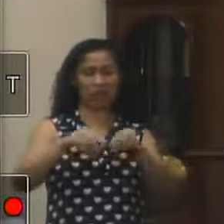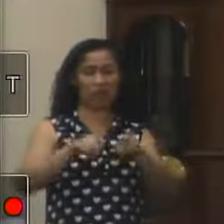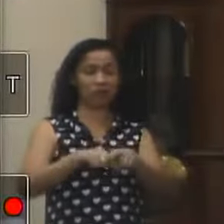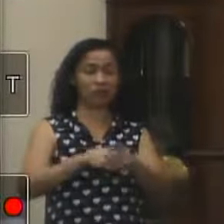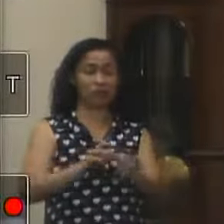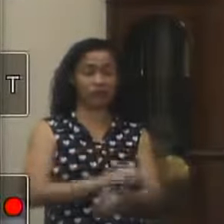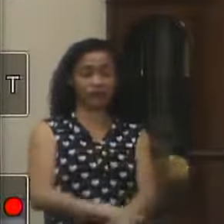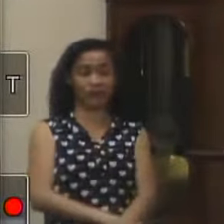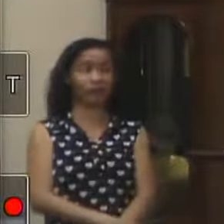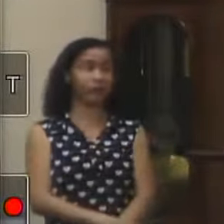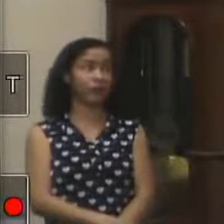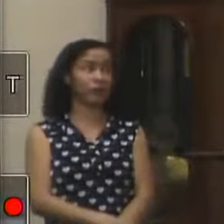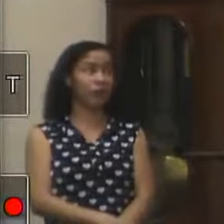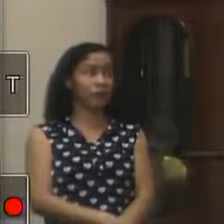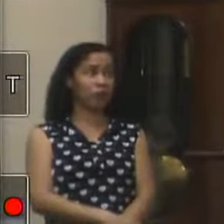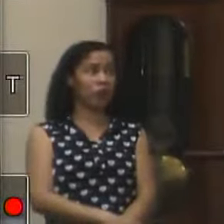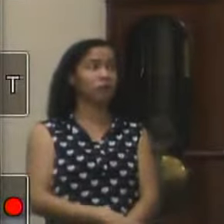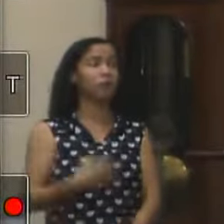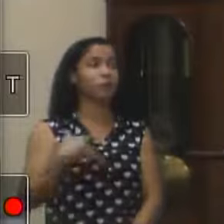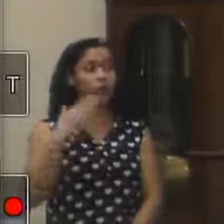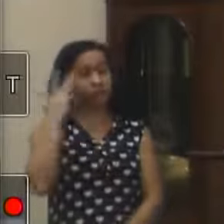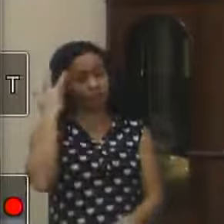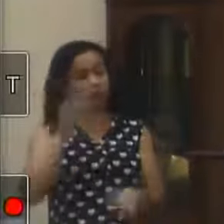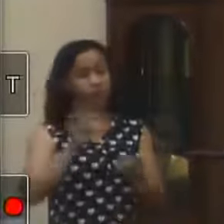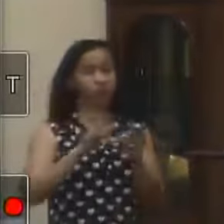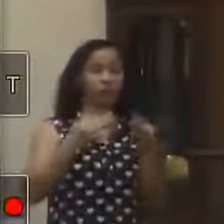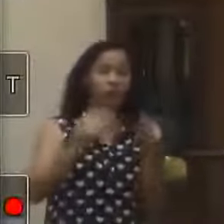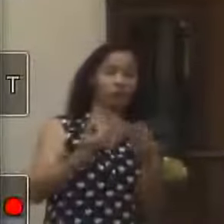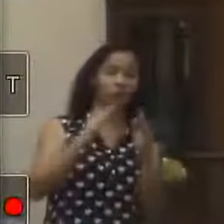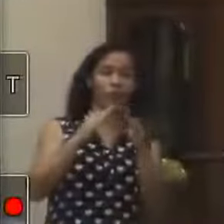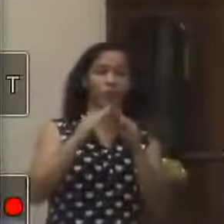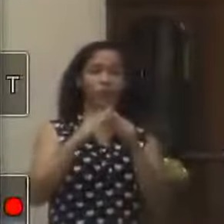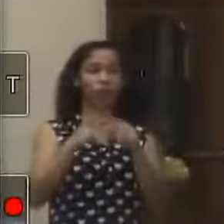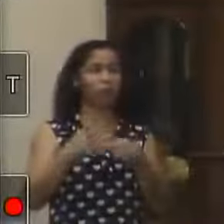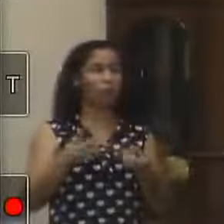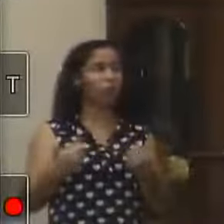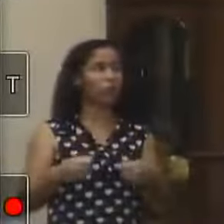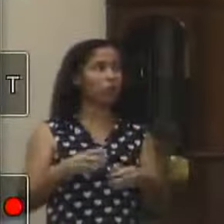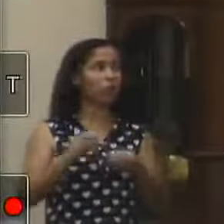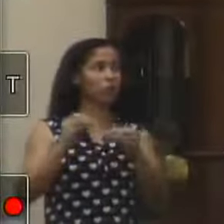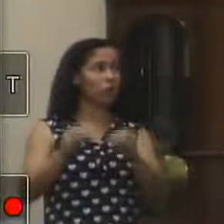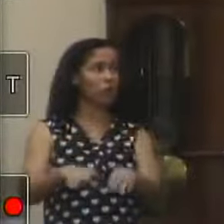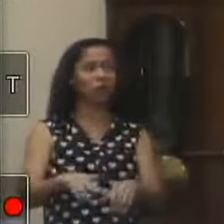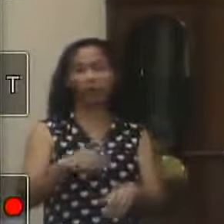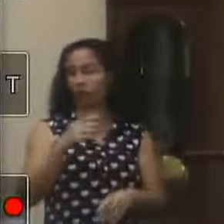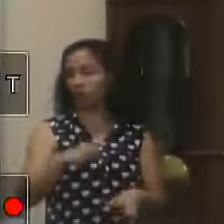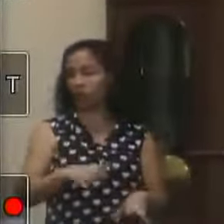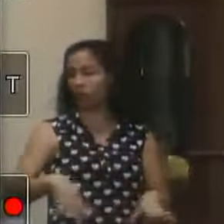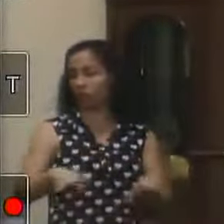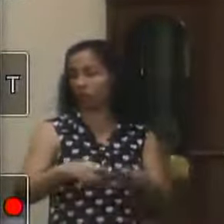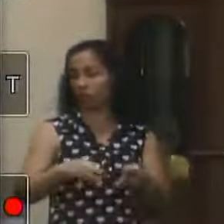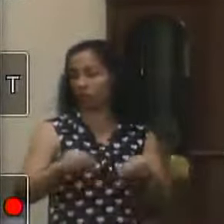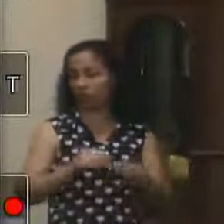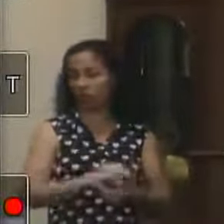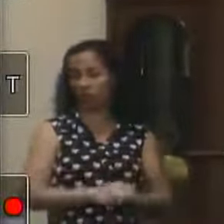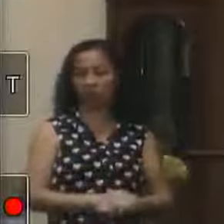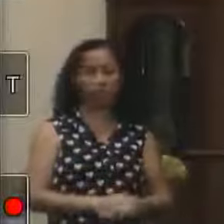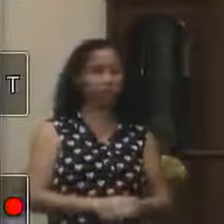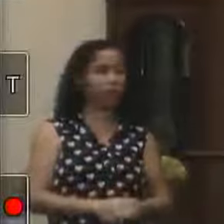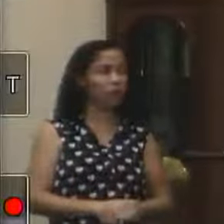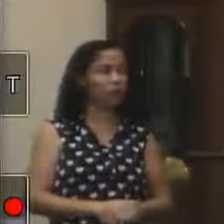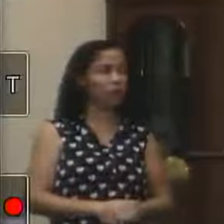que, pô, tantas famílias, tantas casas querendo terra aí, e jogando terra lá sem necessidade, entulho lá, pô, tantos